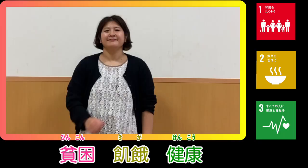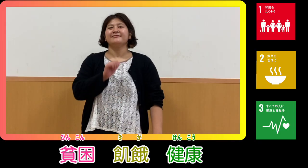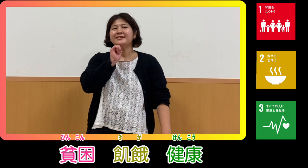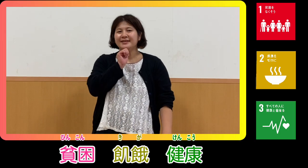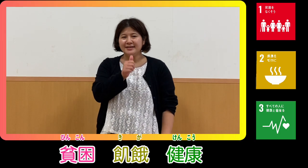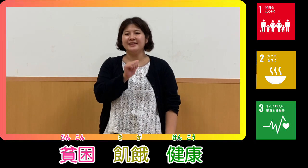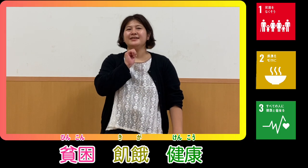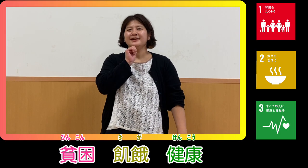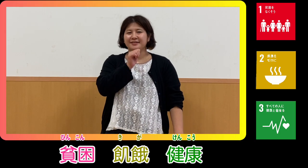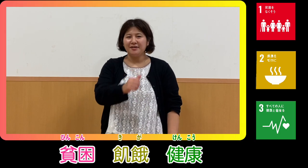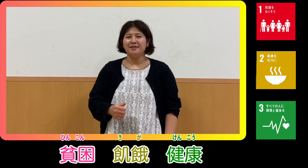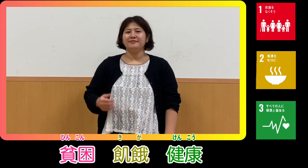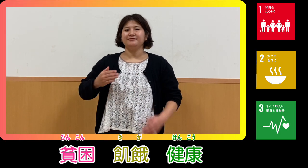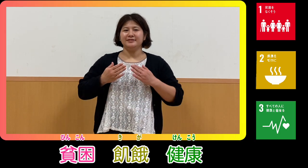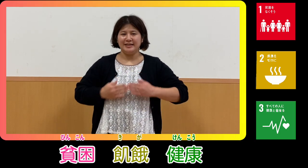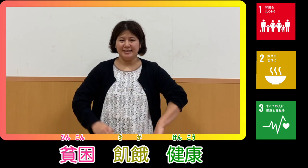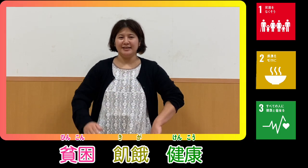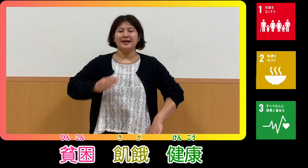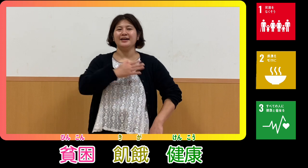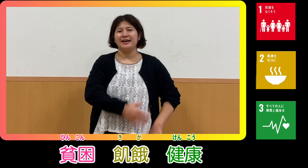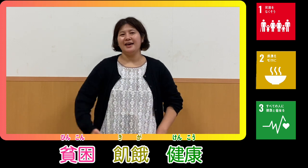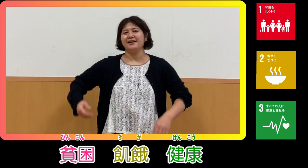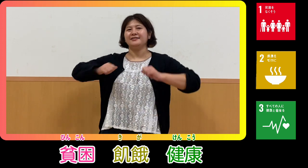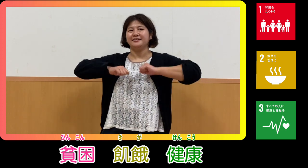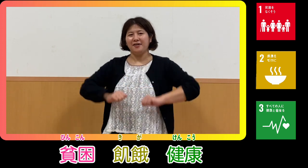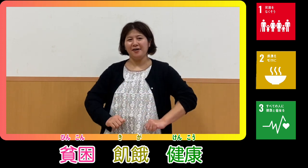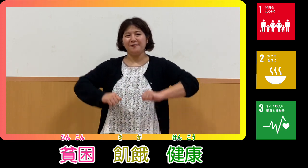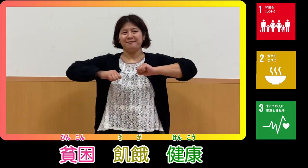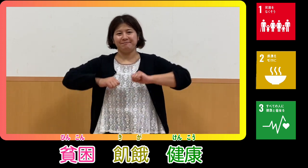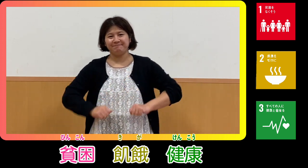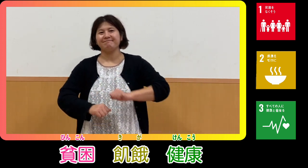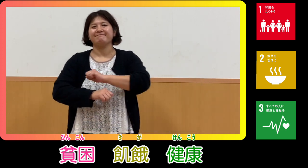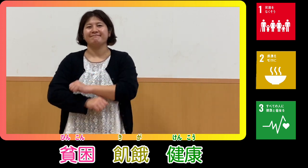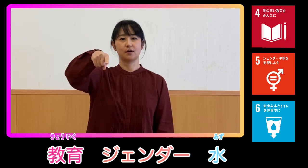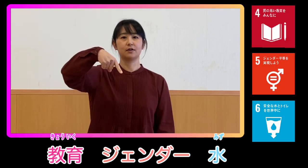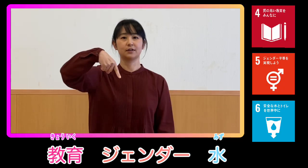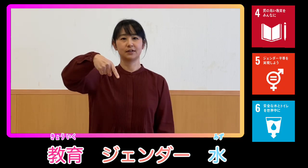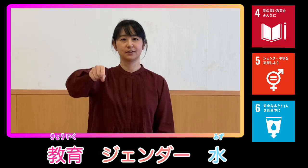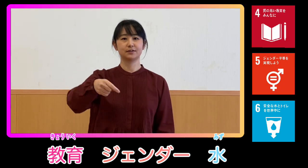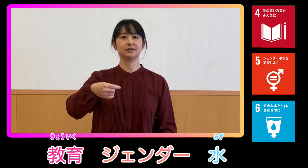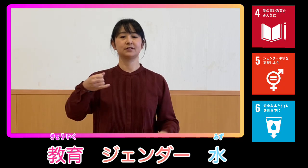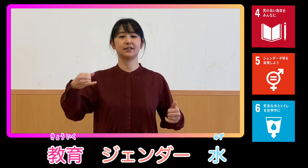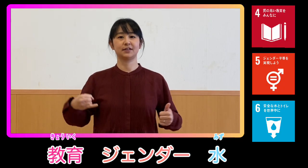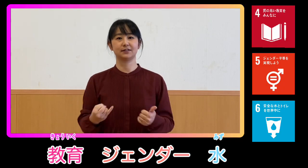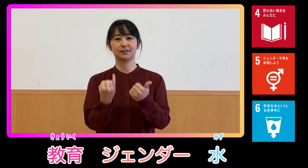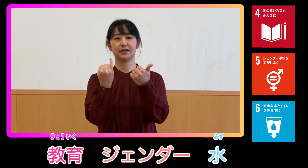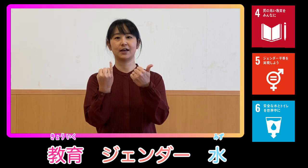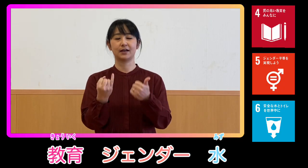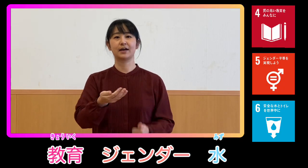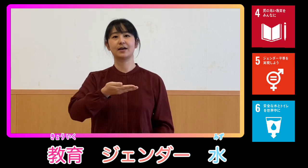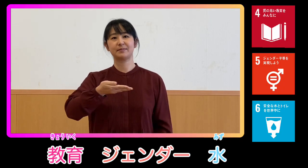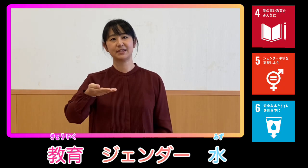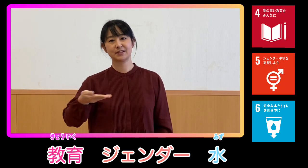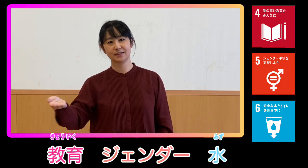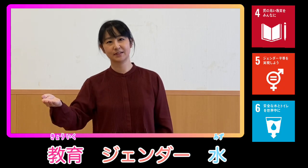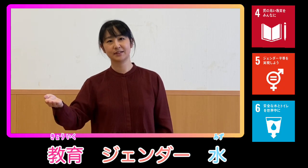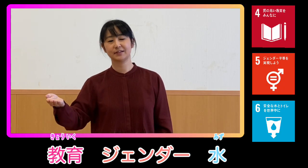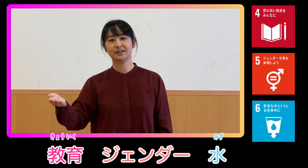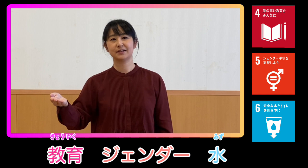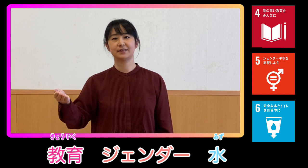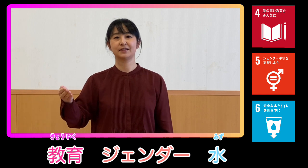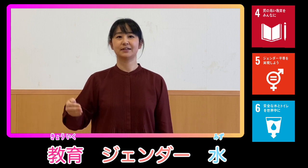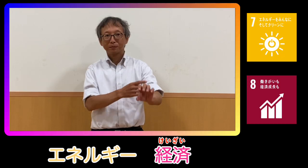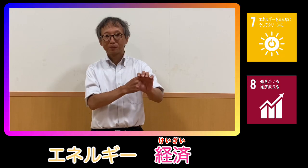う。 貧困、飢餓、健康、 教育、ジェンダー、